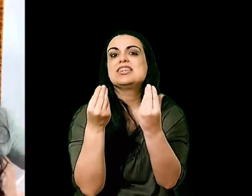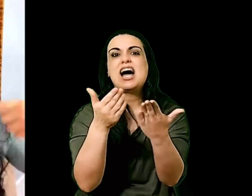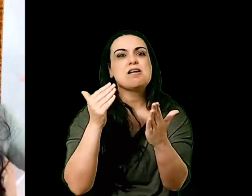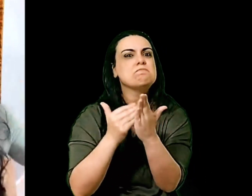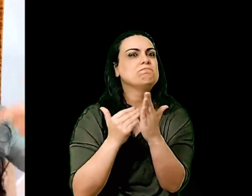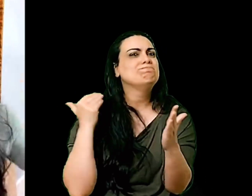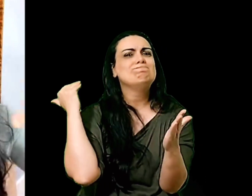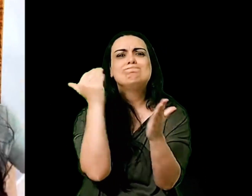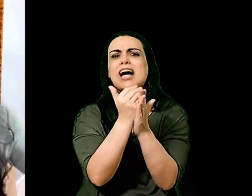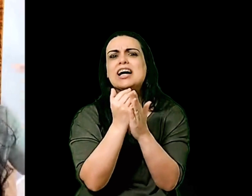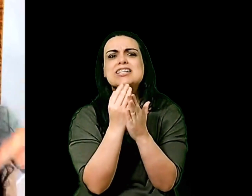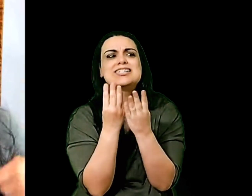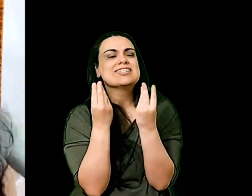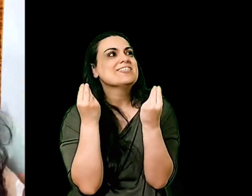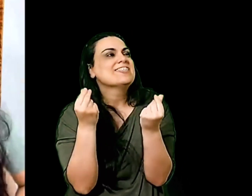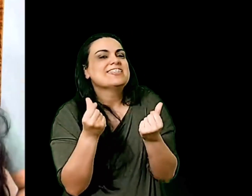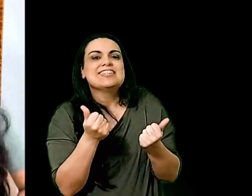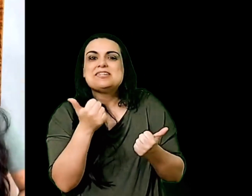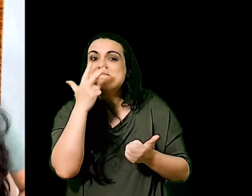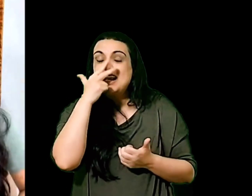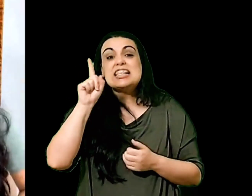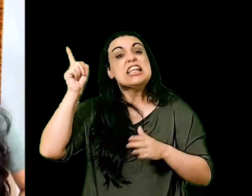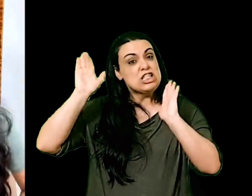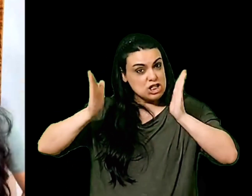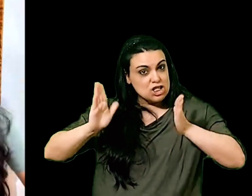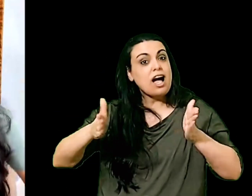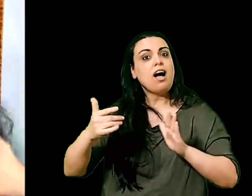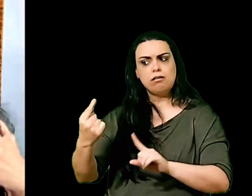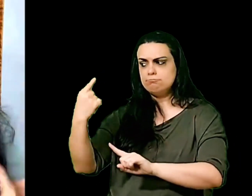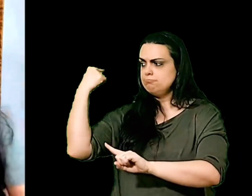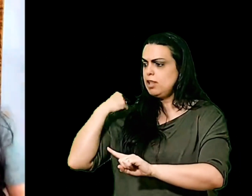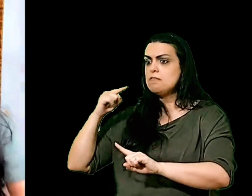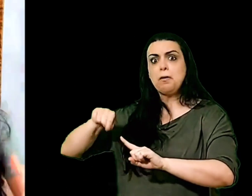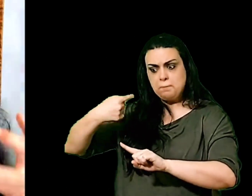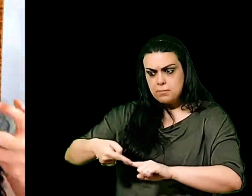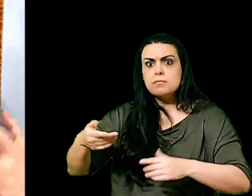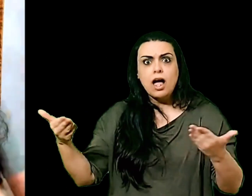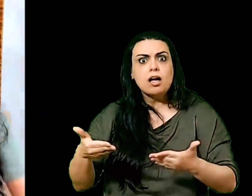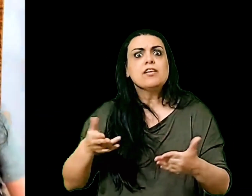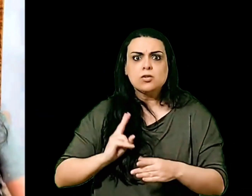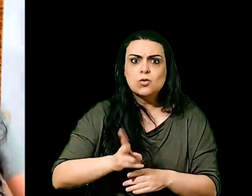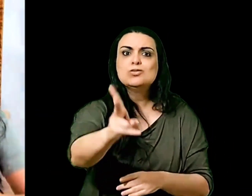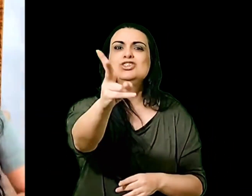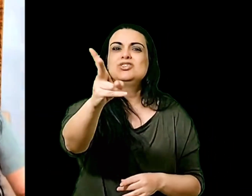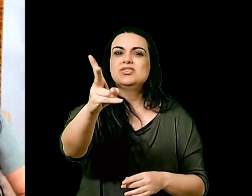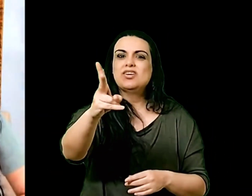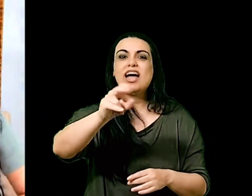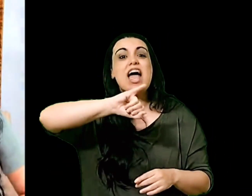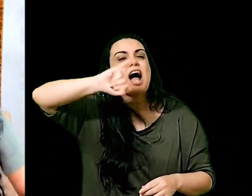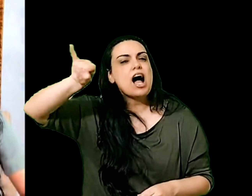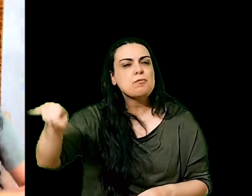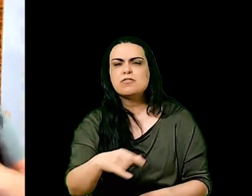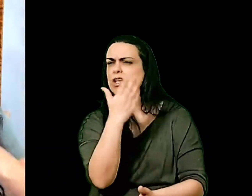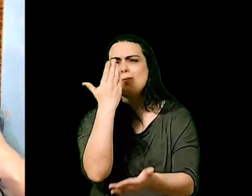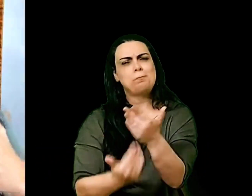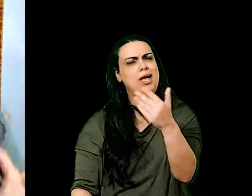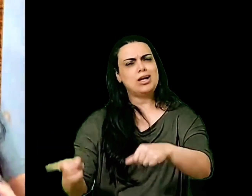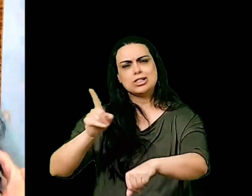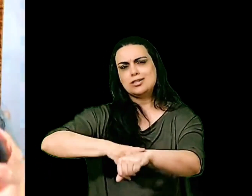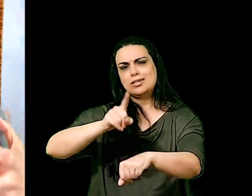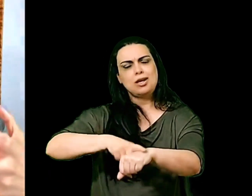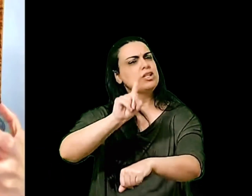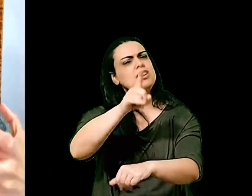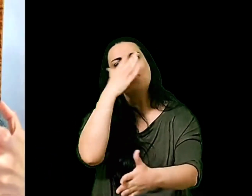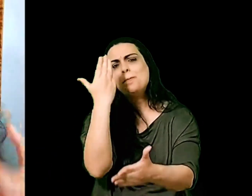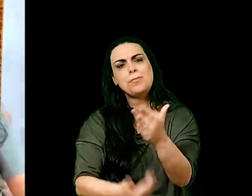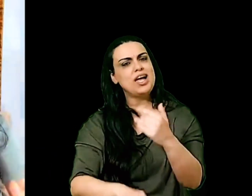vai dar maior significado àquilo que Ele já fez. Então isso não é sobre desprezar o que eu tenho, é sobre aproveitar,